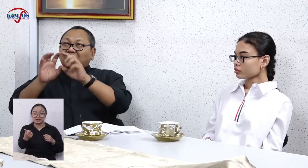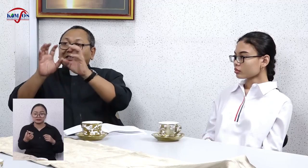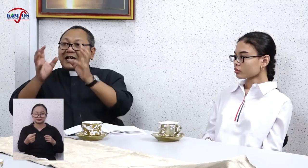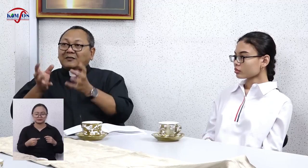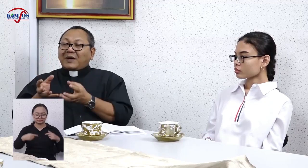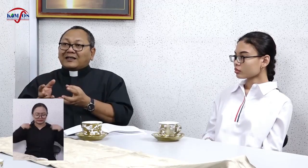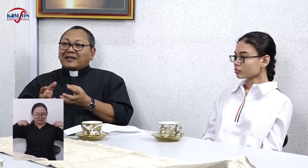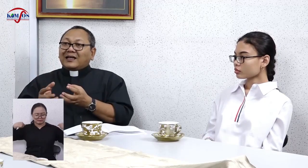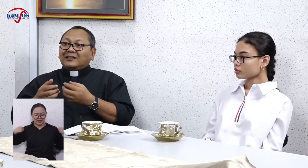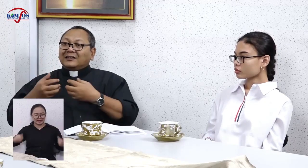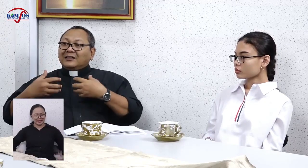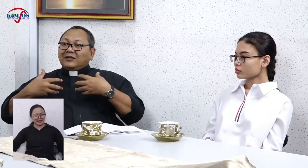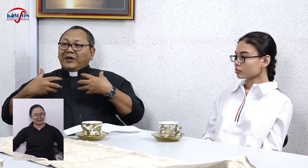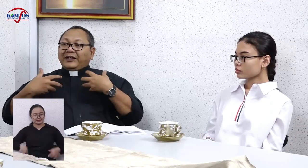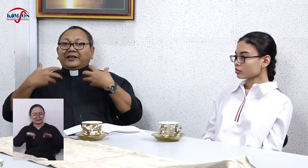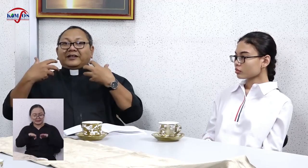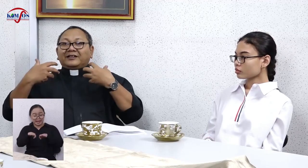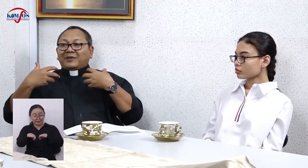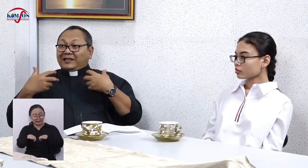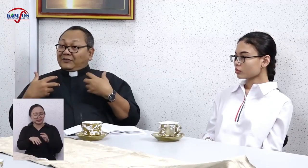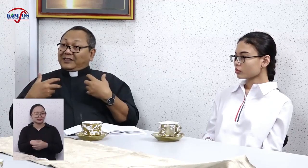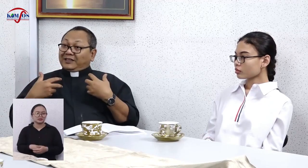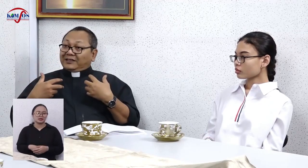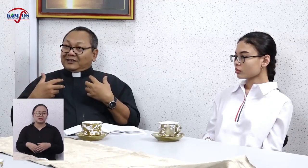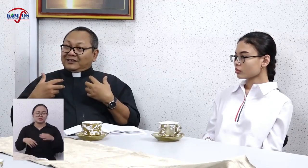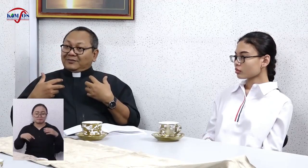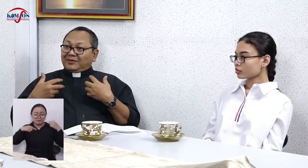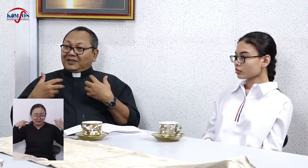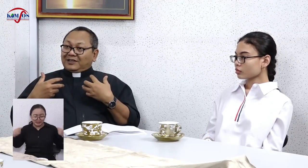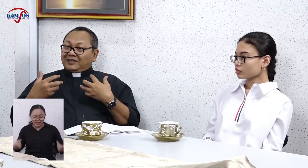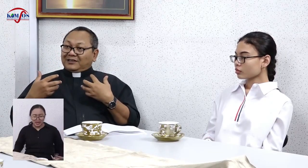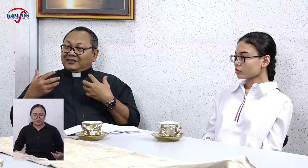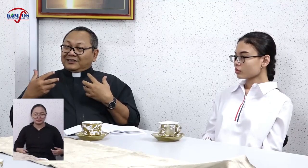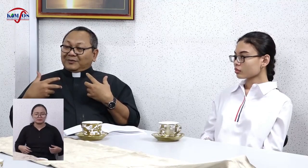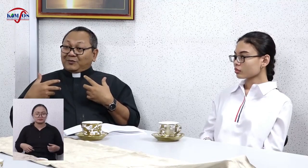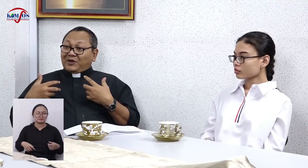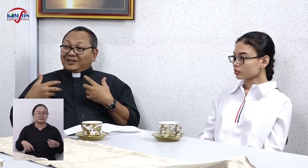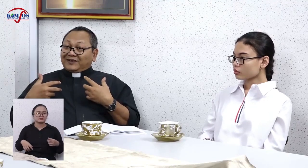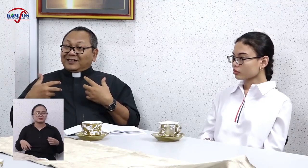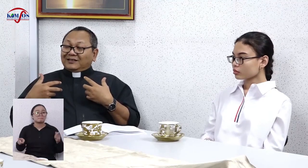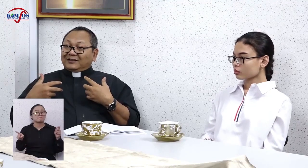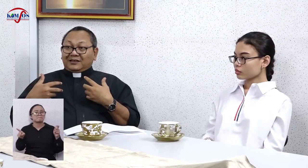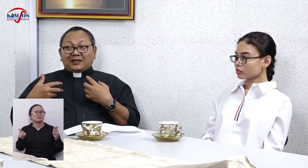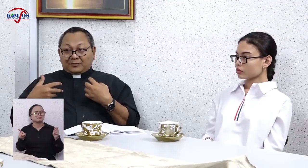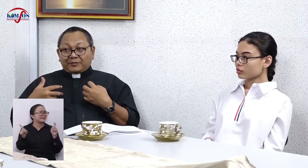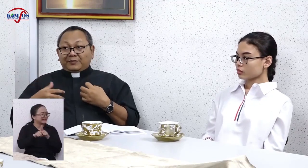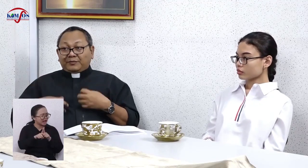ahli dalam desain pakaian wedding pakaian wedding perempuan